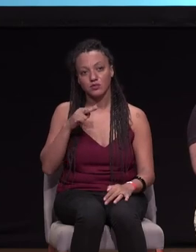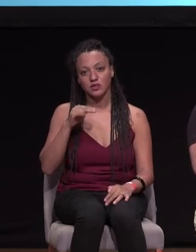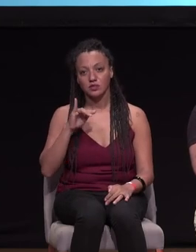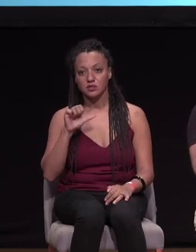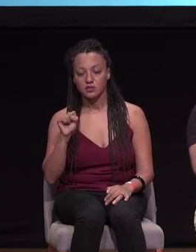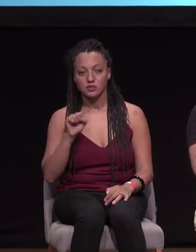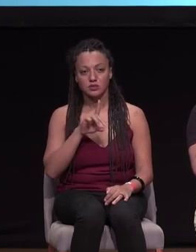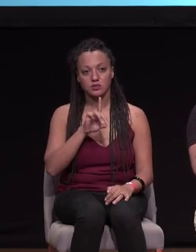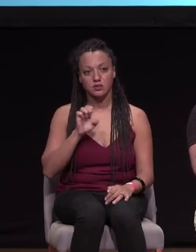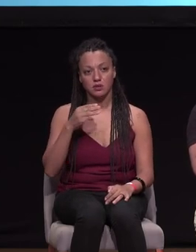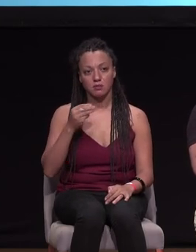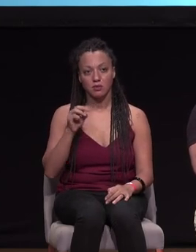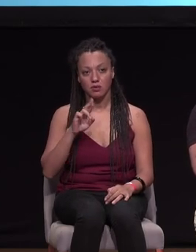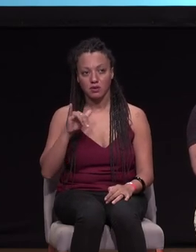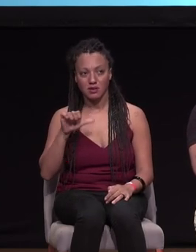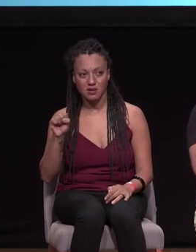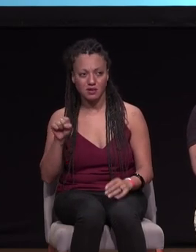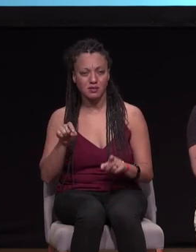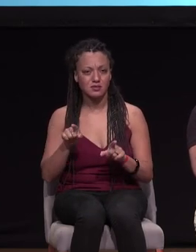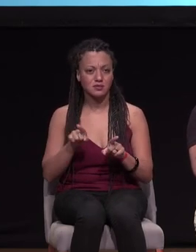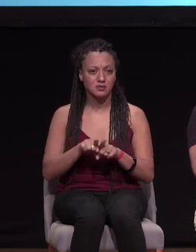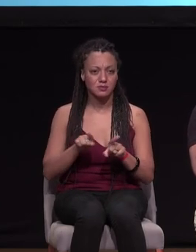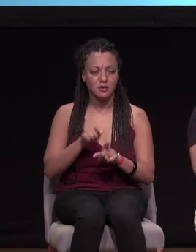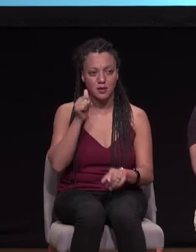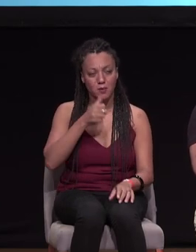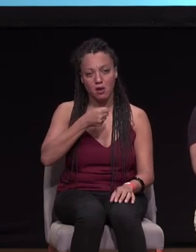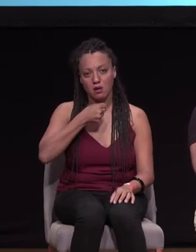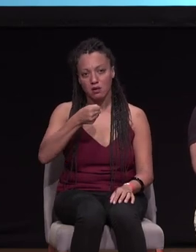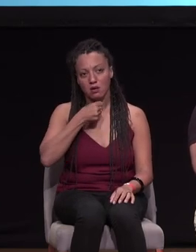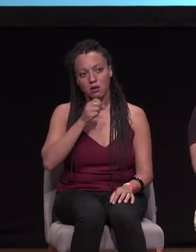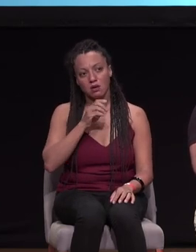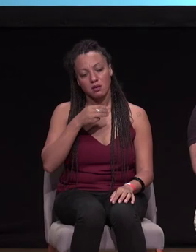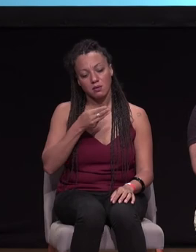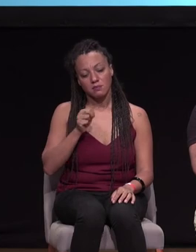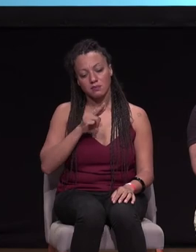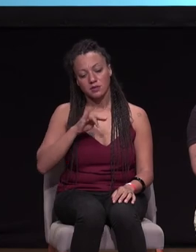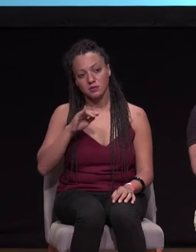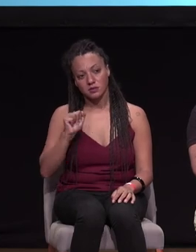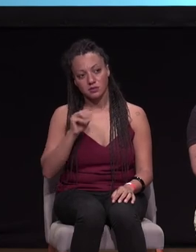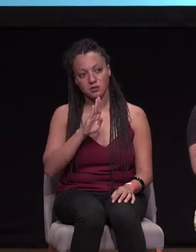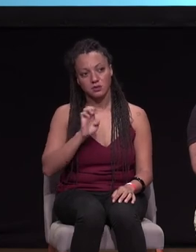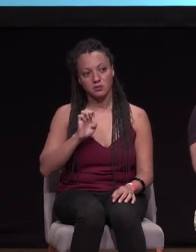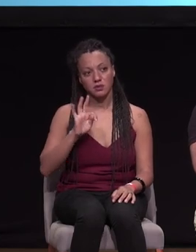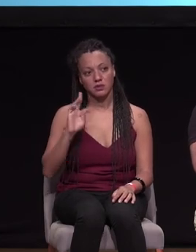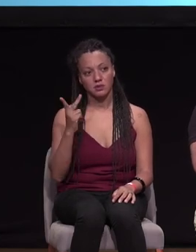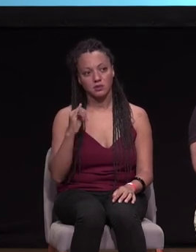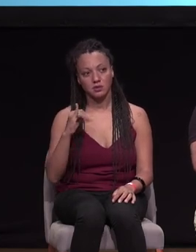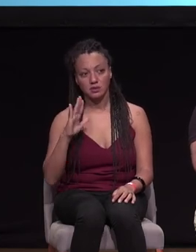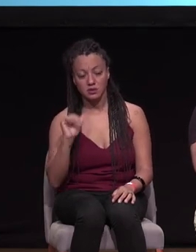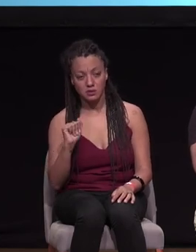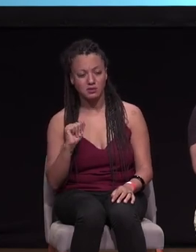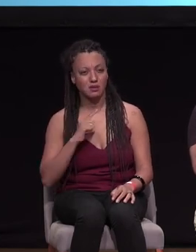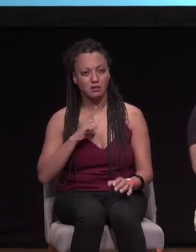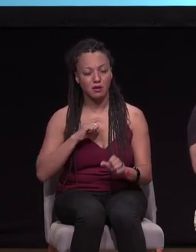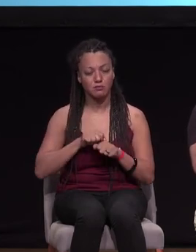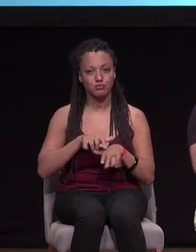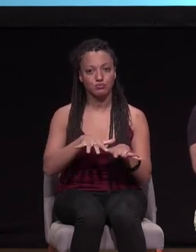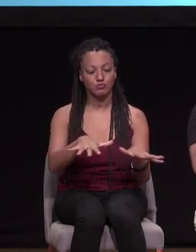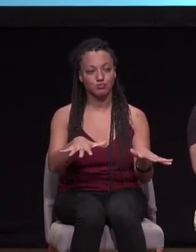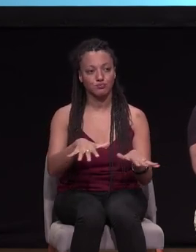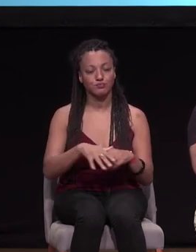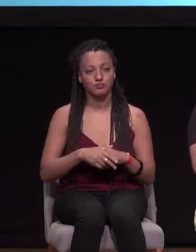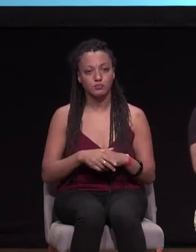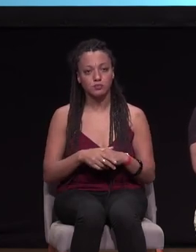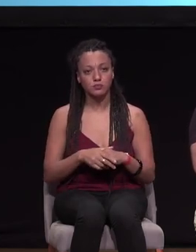todos os sites que são ligados a essas matrizes e aí têm essa designação por ordem de chegada e por